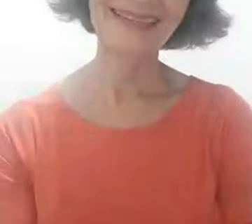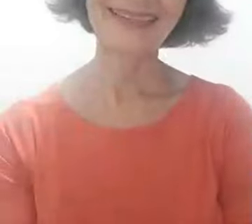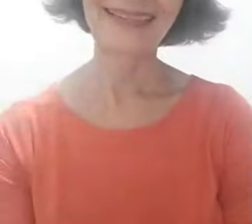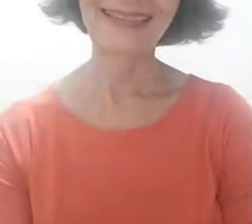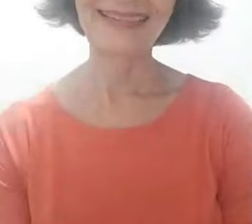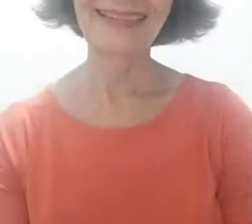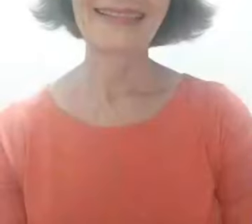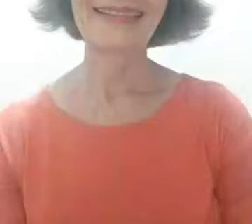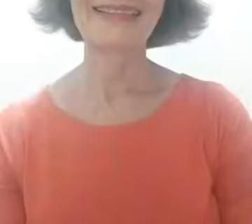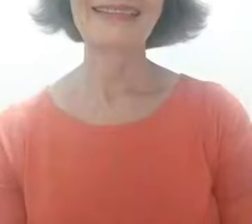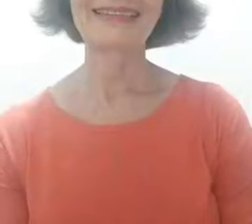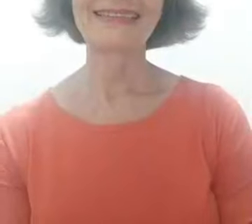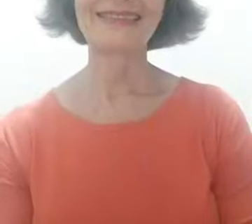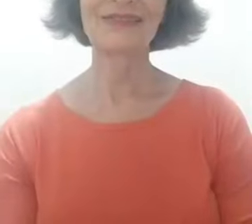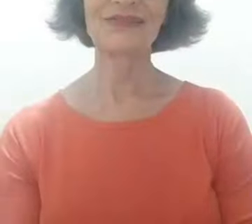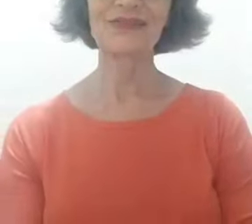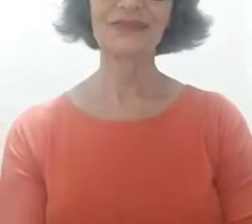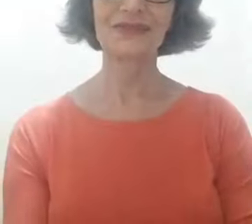Ah, não, Titi.